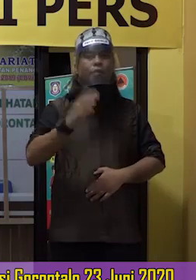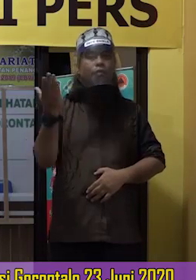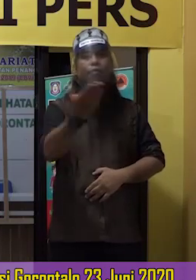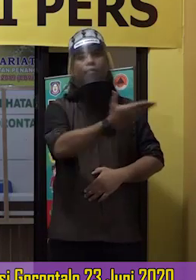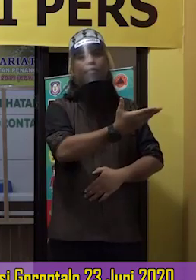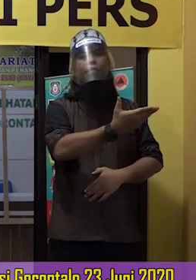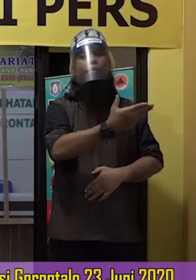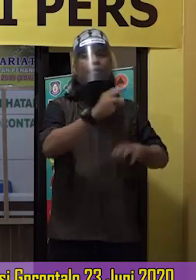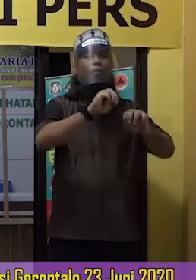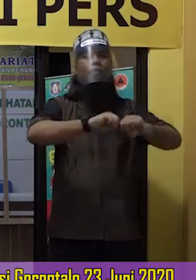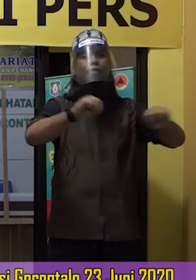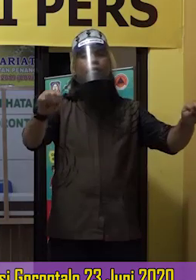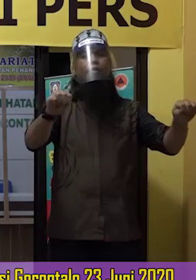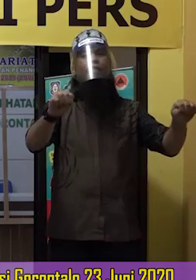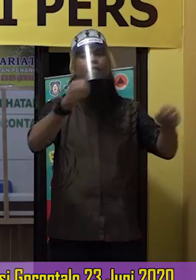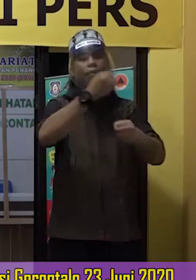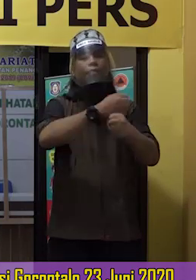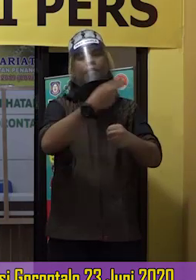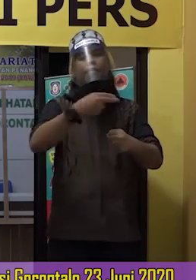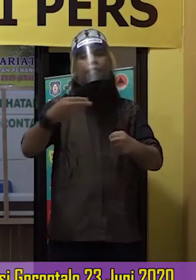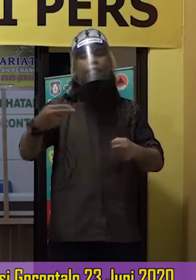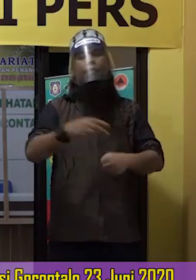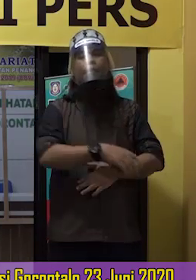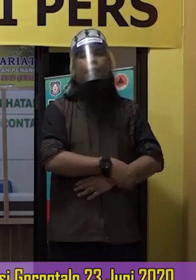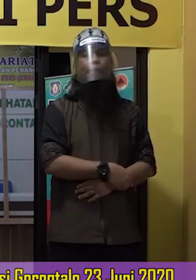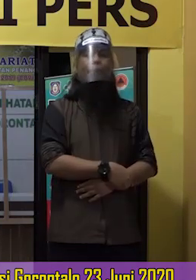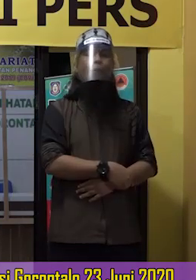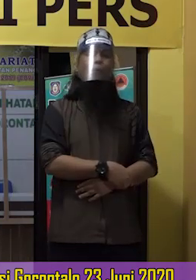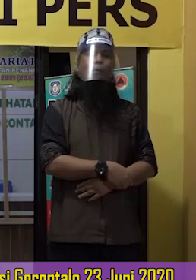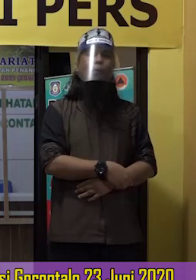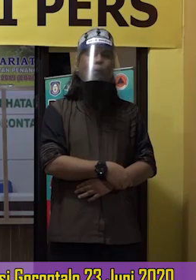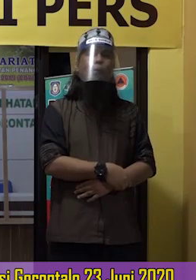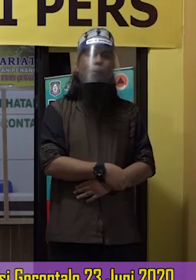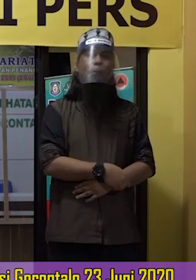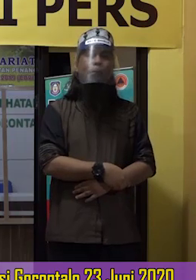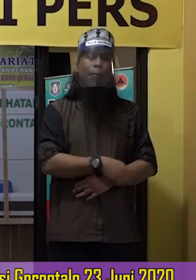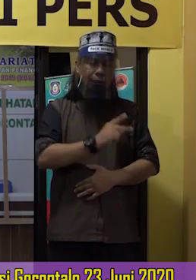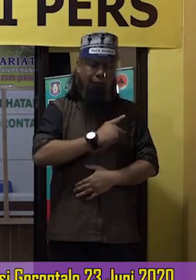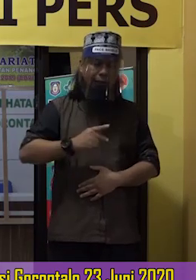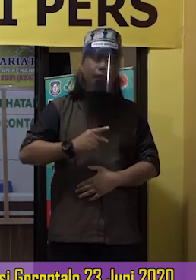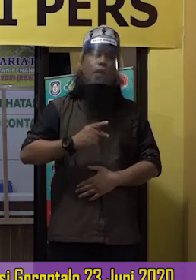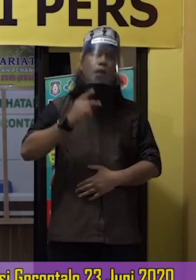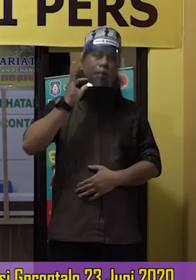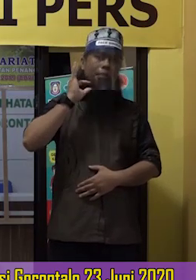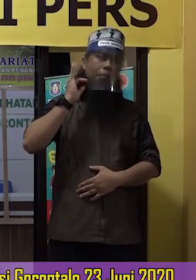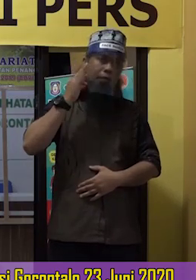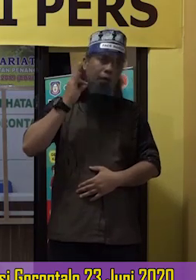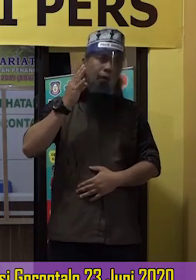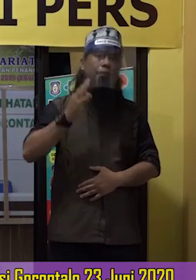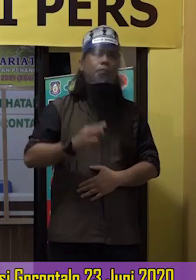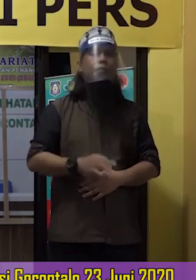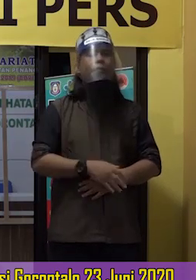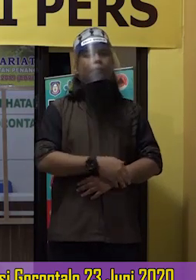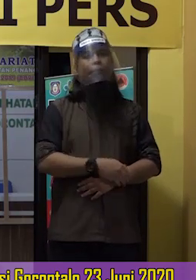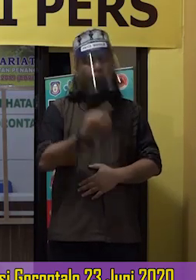Gorontalo. Mohon maaf pada malam ini kami dari gugus tugas ingin